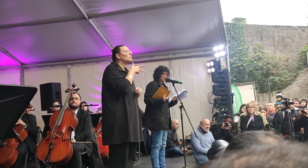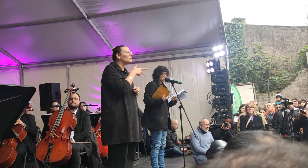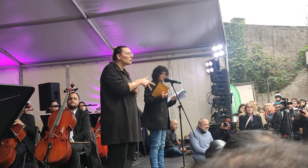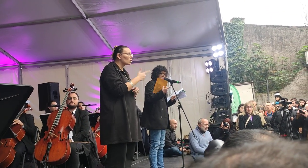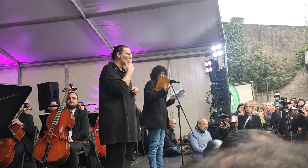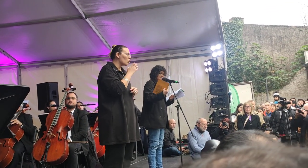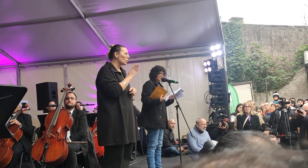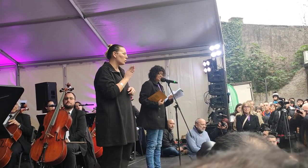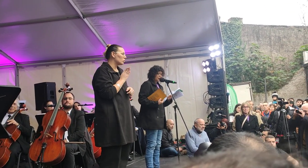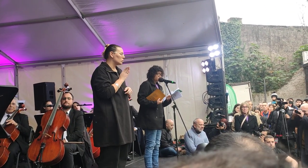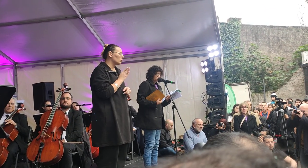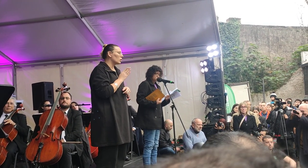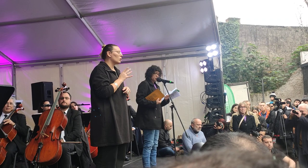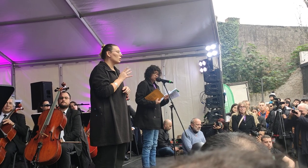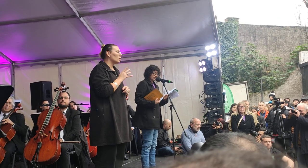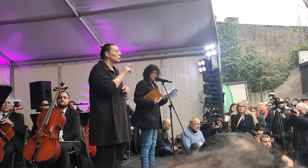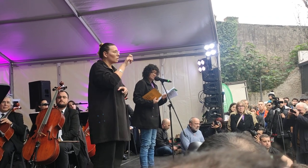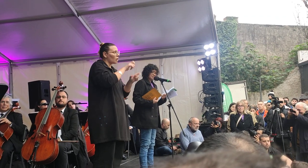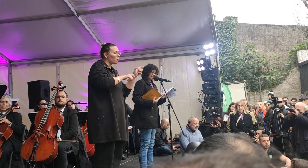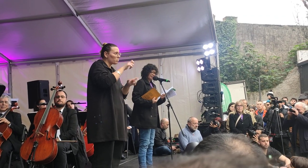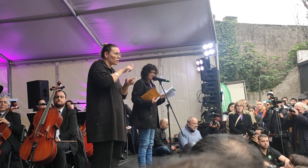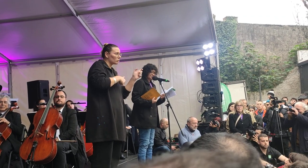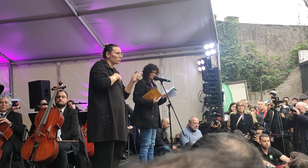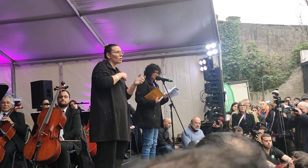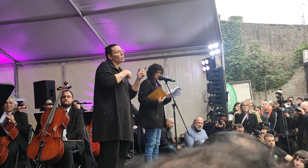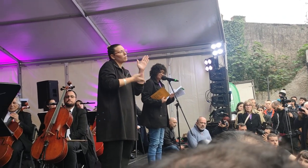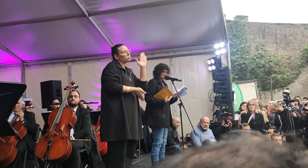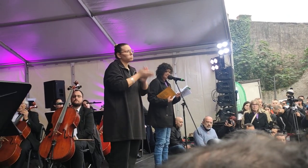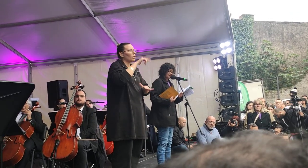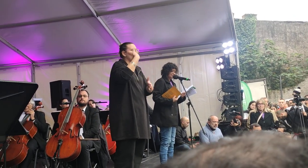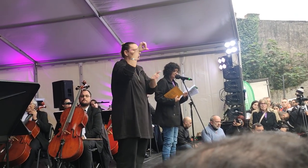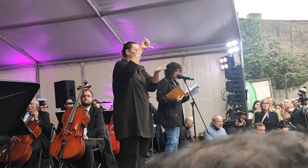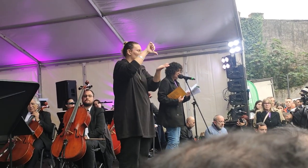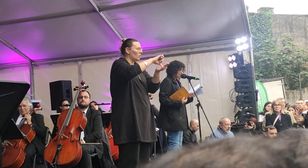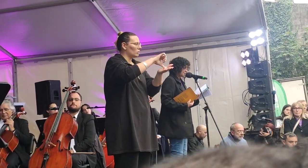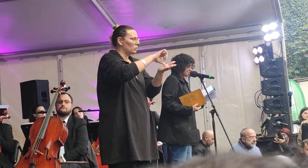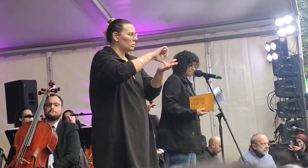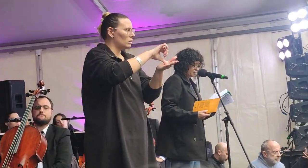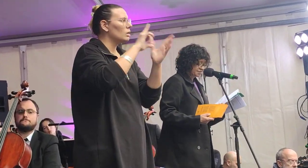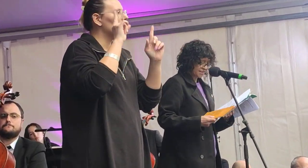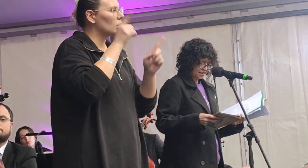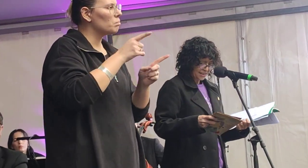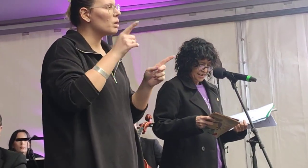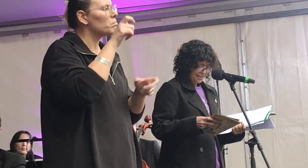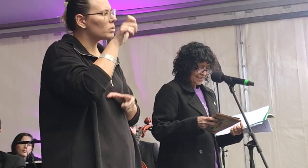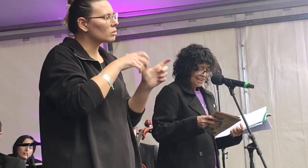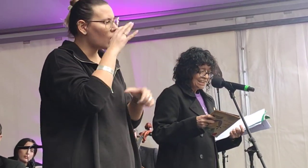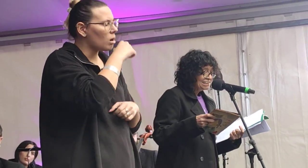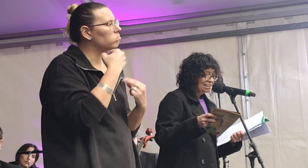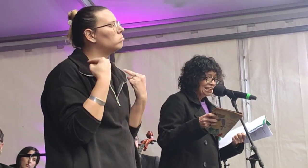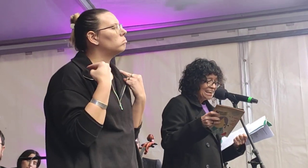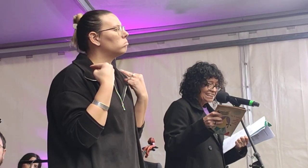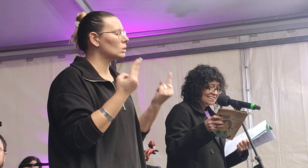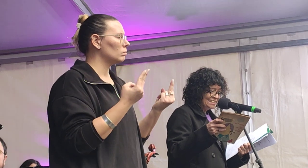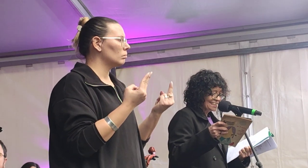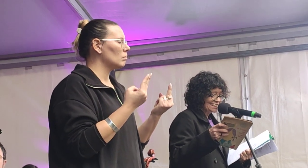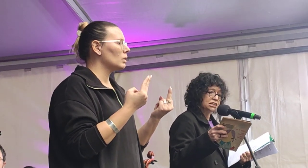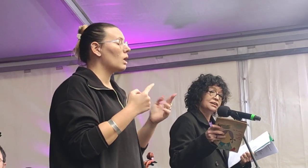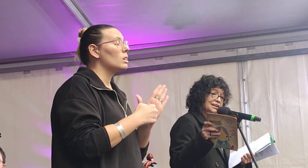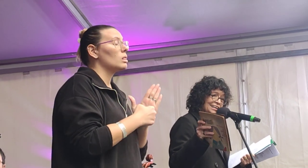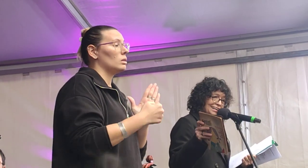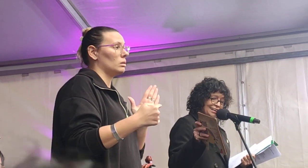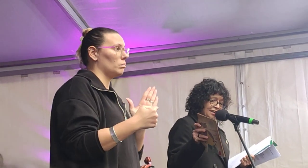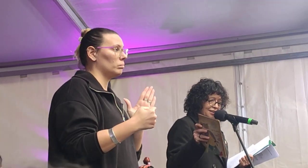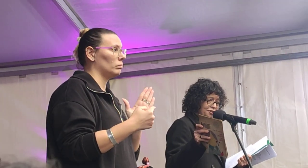e hijas de las personas exiliadas y de la resistencia. Dice